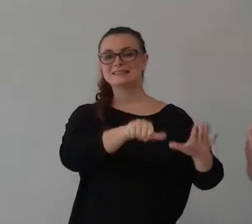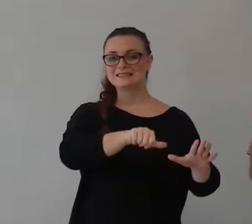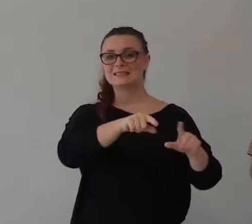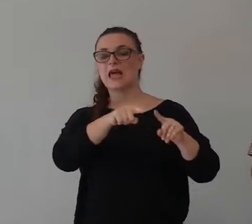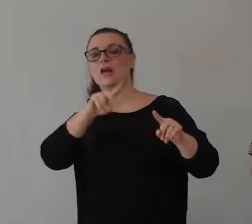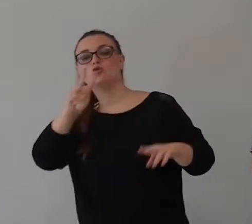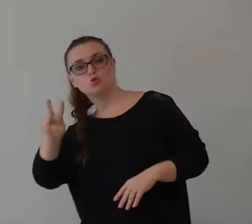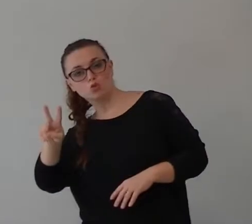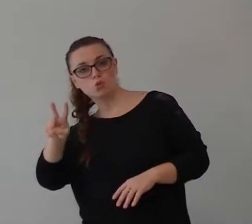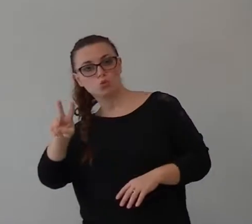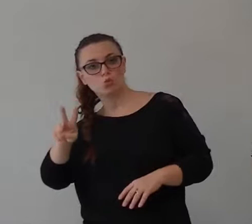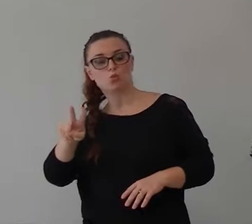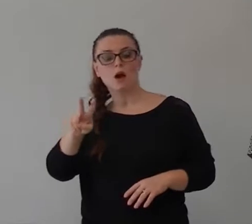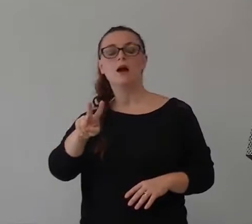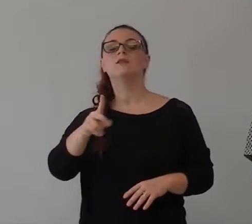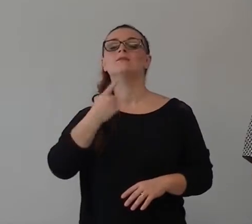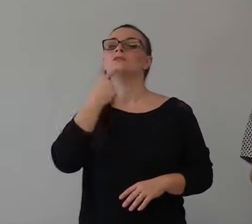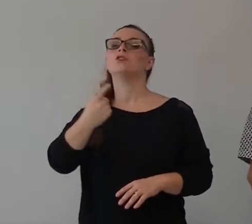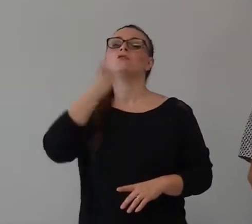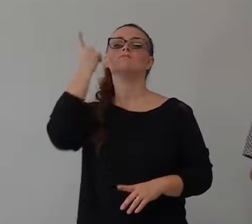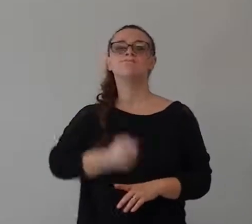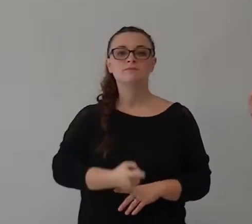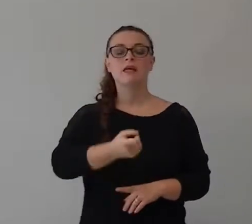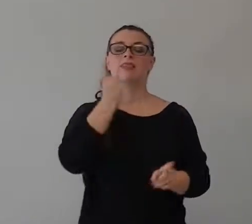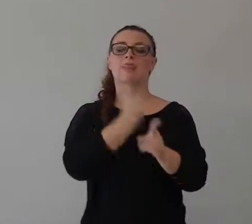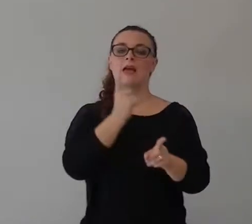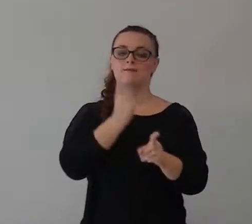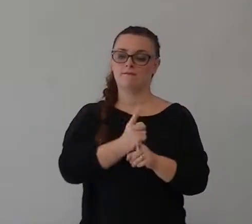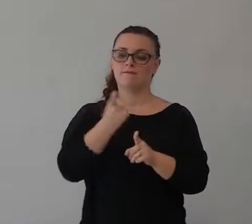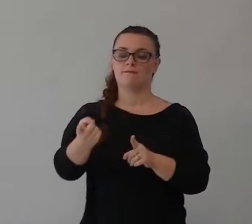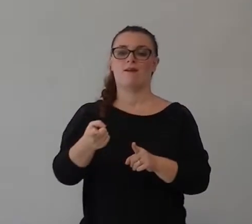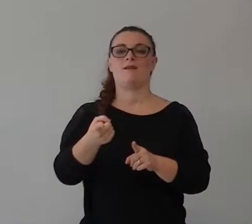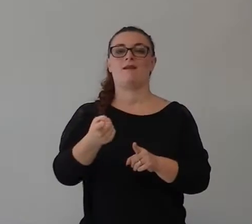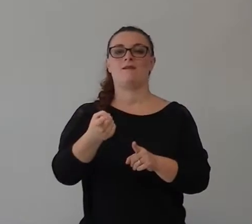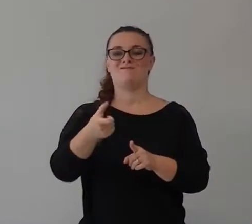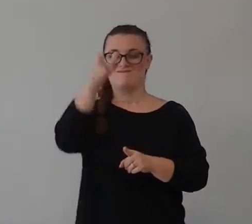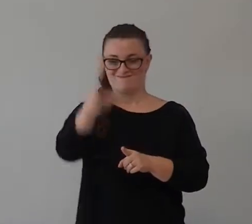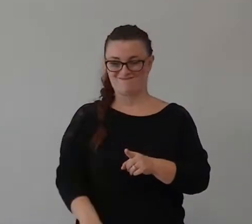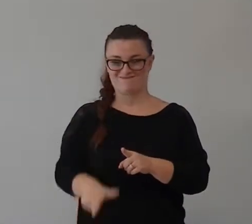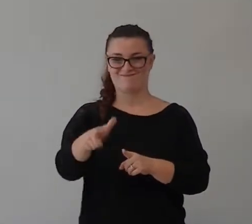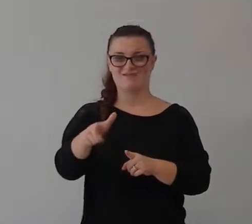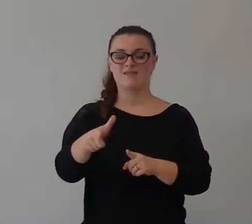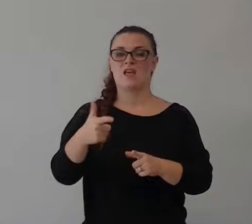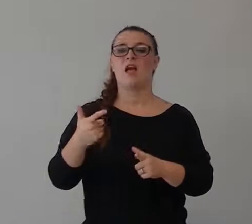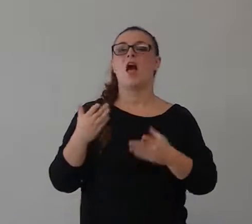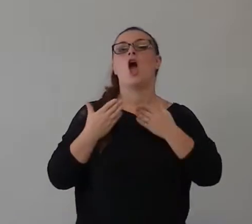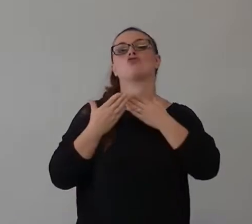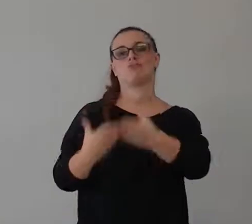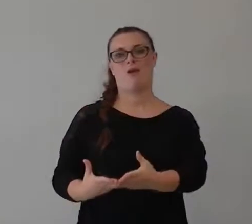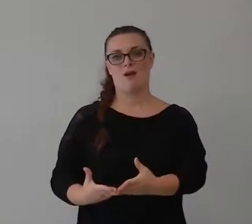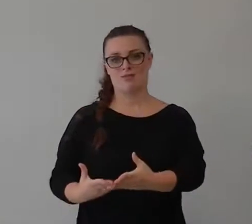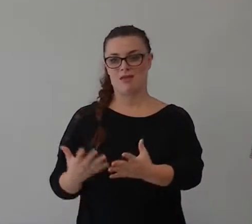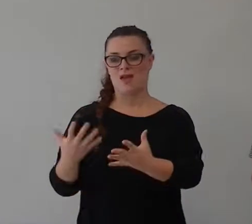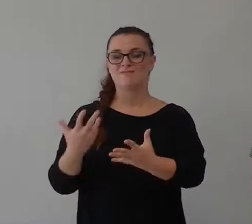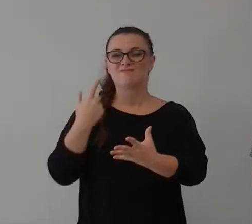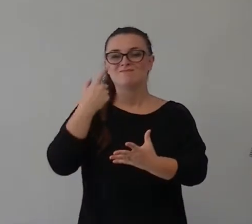dell'altro. Portare i pesi. E Boaz in questo momento si sta caricando del peso che Ruth aveva di essere una